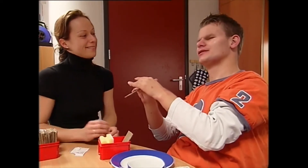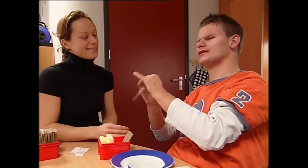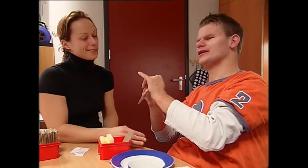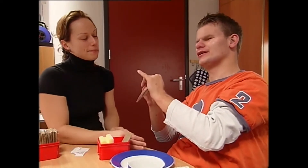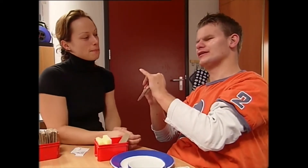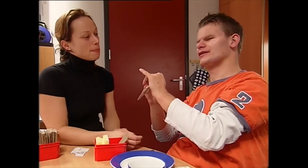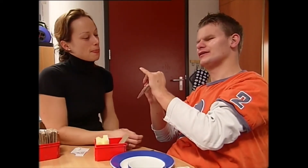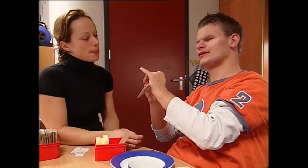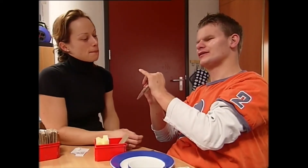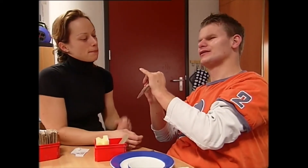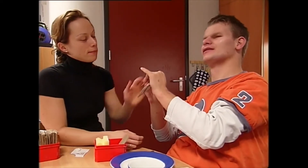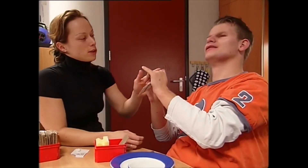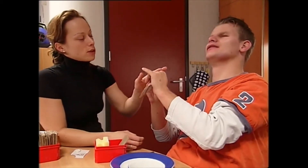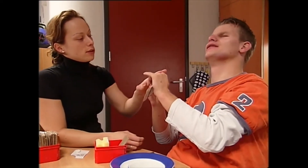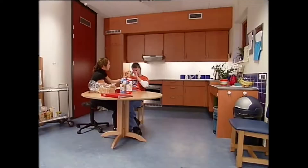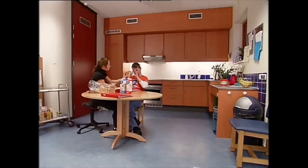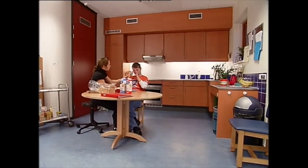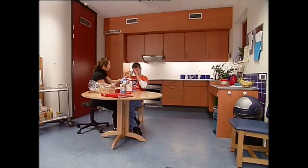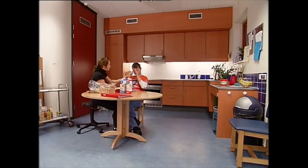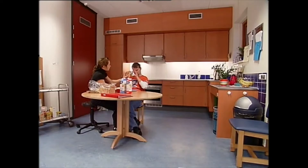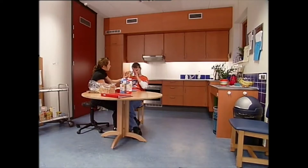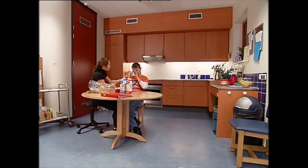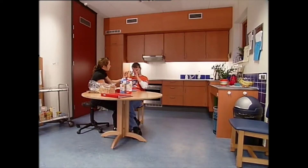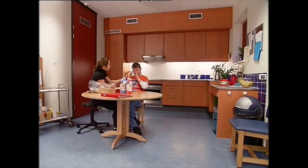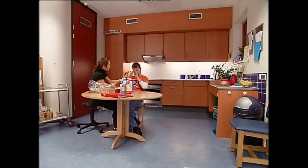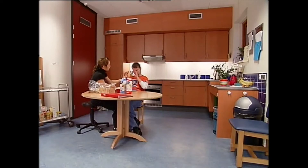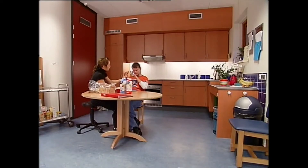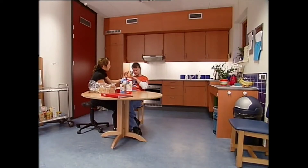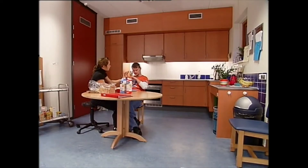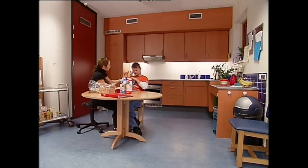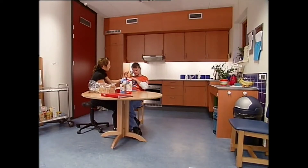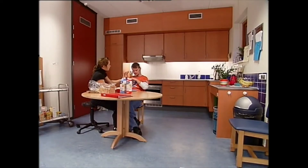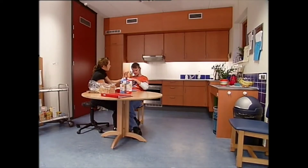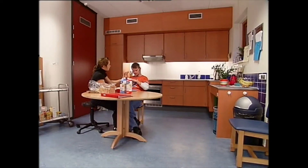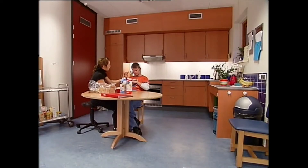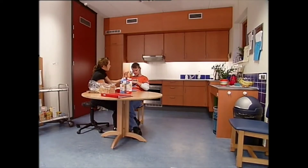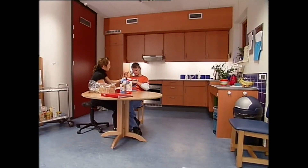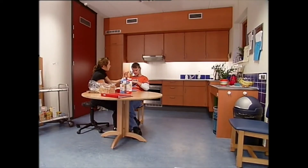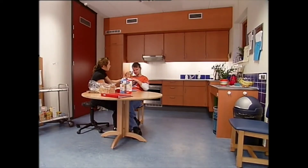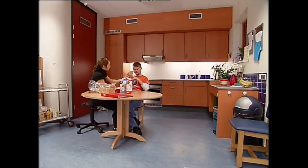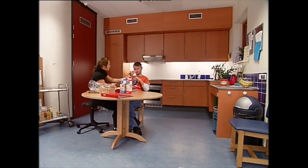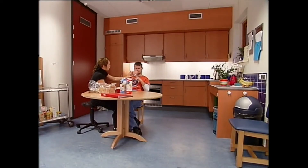Albert ook met full pictos bij het ontbijt kiezen wat hij wil drinken. Hij kiest meestal kannemelk.